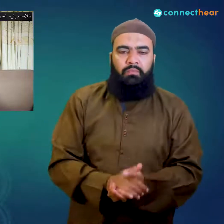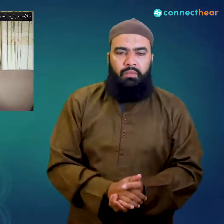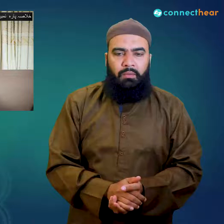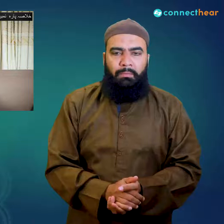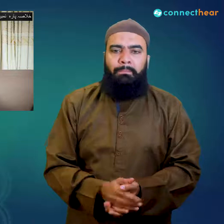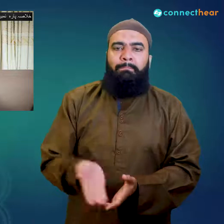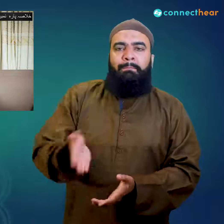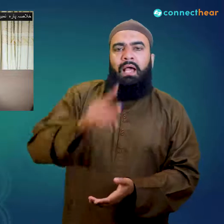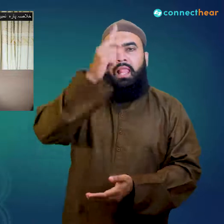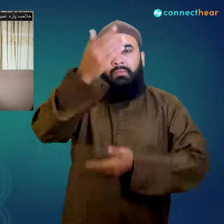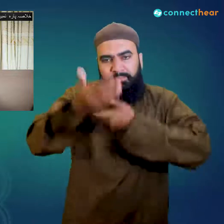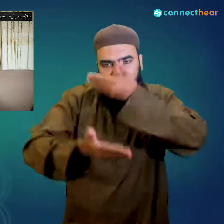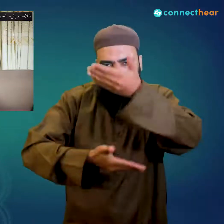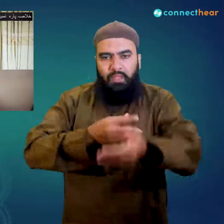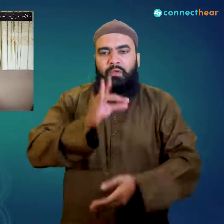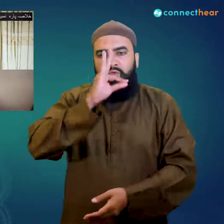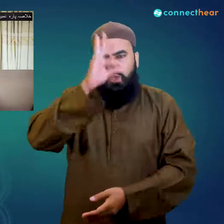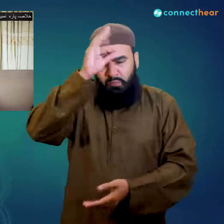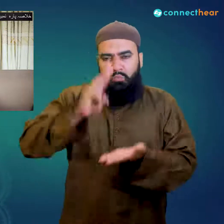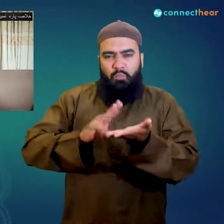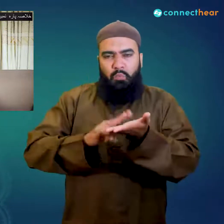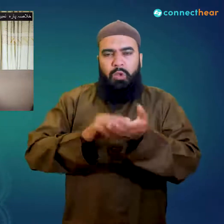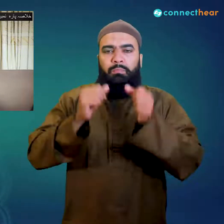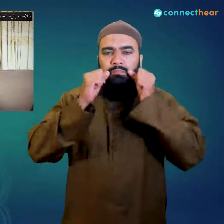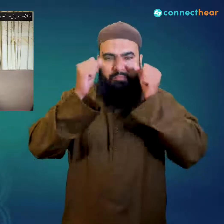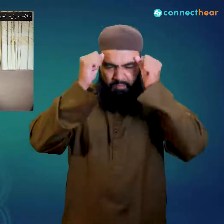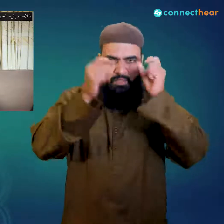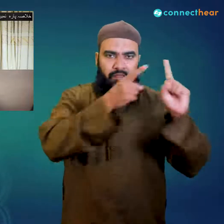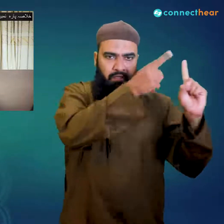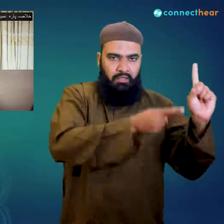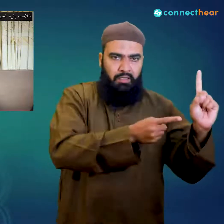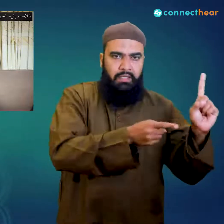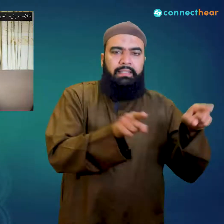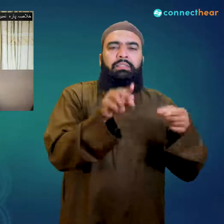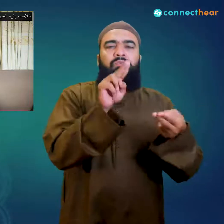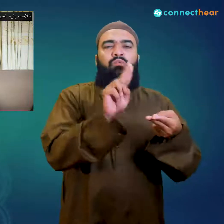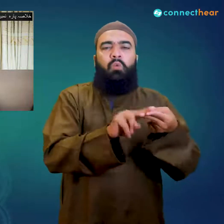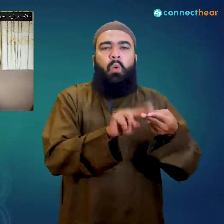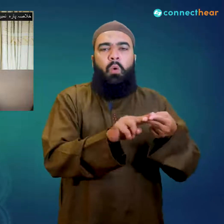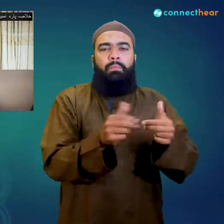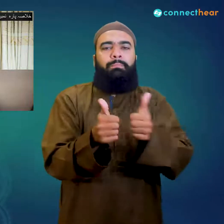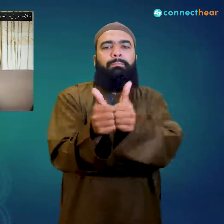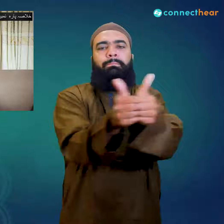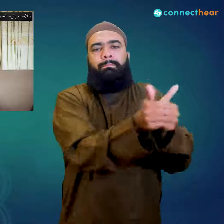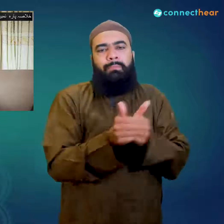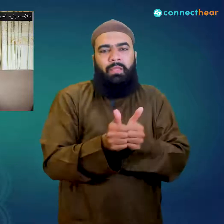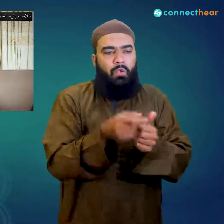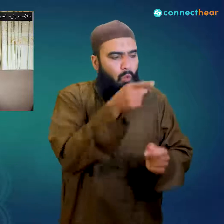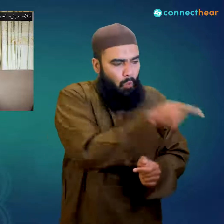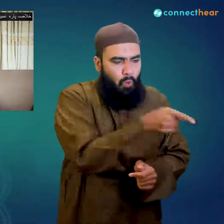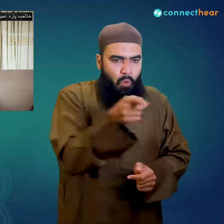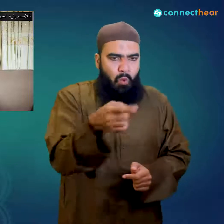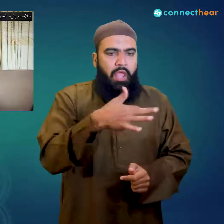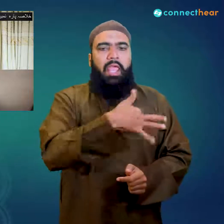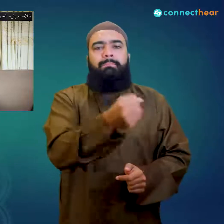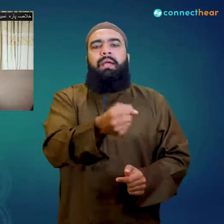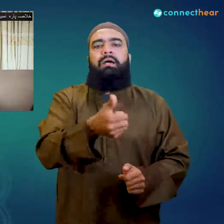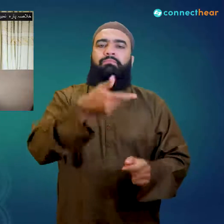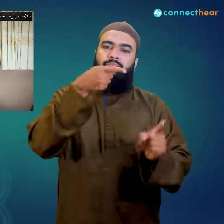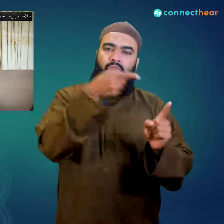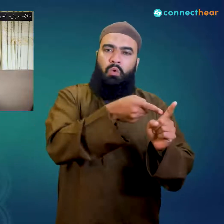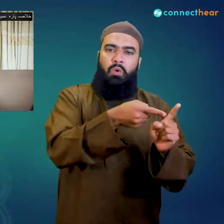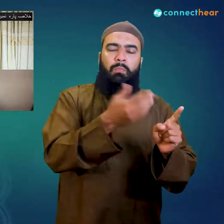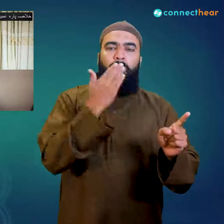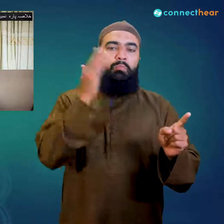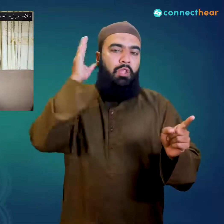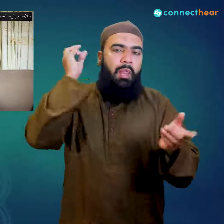حضرات صحابہ اکرام کے ایمان کو معیار بنایا گیا کہ جس طرح صحابہ اکرام ایمان لائے ہیں اور آپ صلی اللہ علیہ وسلم کی اطاعت کی